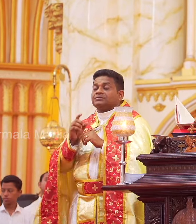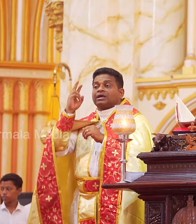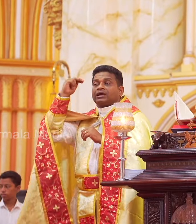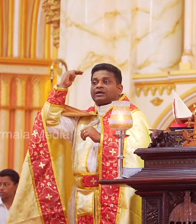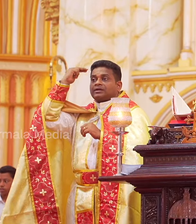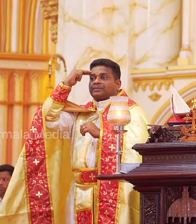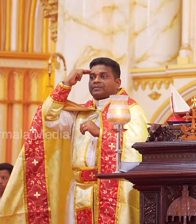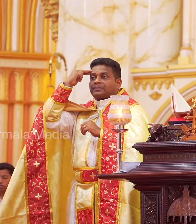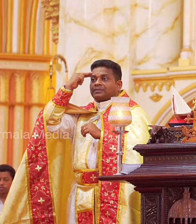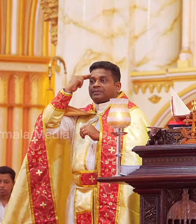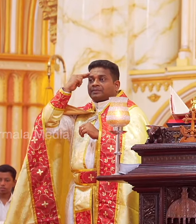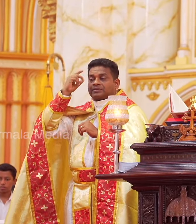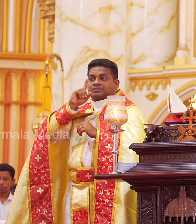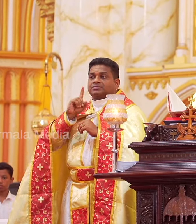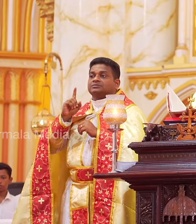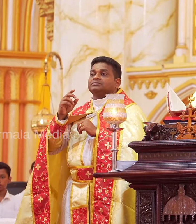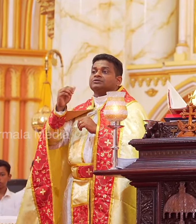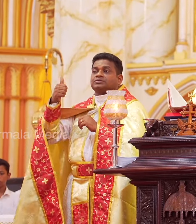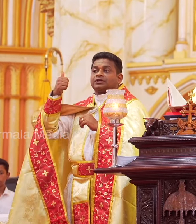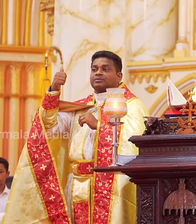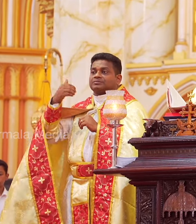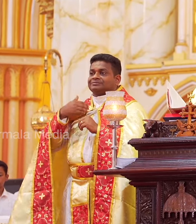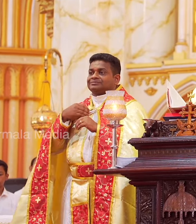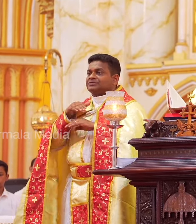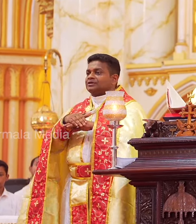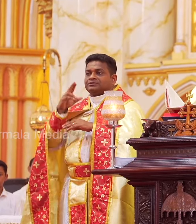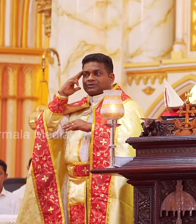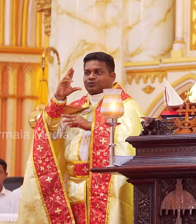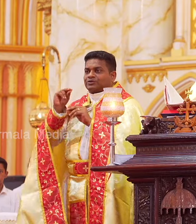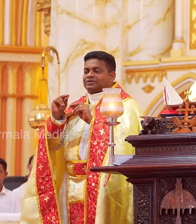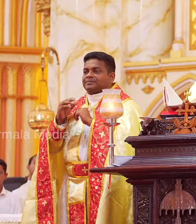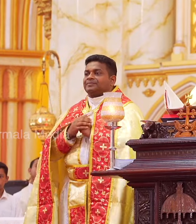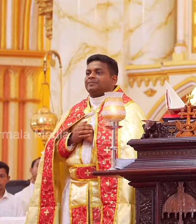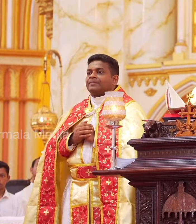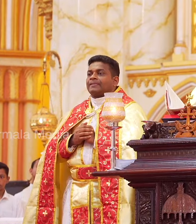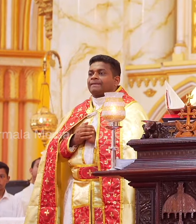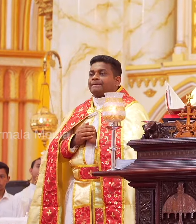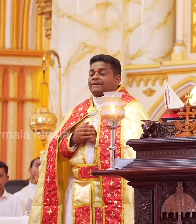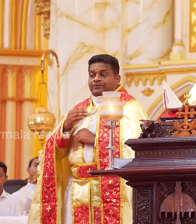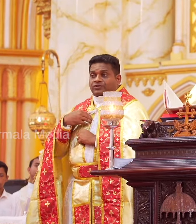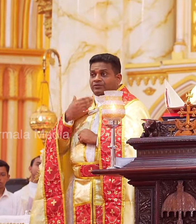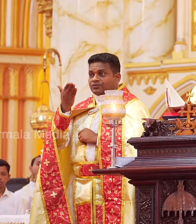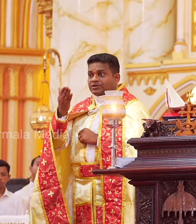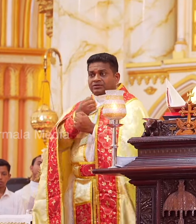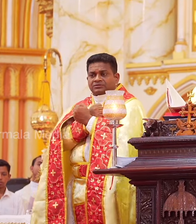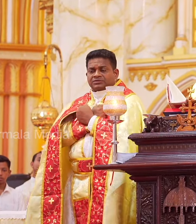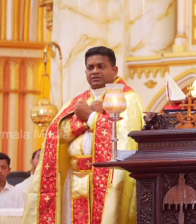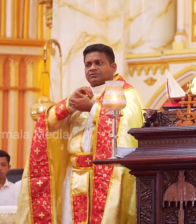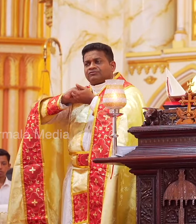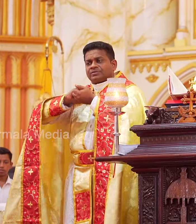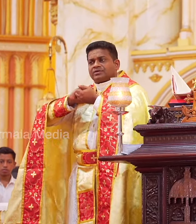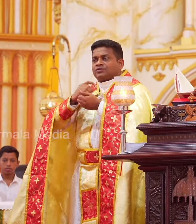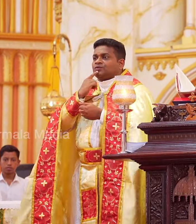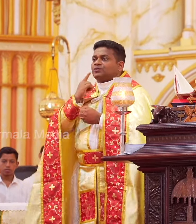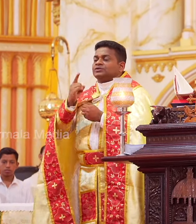കാരണം യജമാനൻ ചെയ്യുന്നത് എന്തെന്ന് ദാസൻ അറിയുന്നില്ല. ഞാൻ നിങ്ങളെ സ്നേഹിതന്മാരെന്ന്